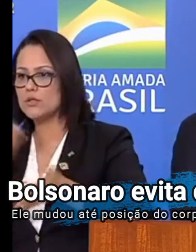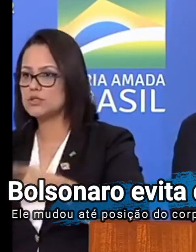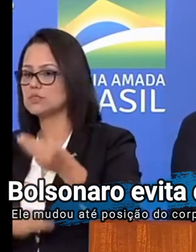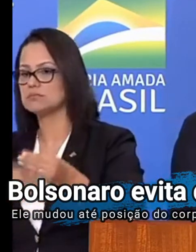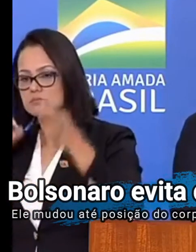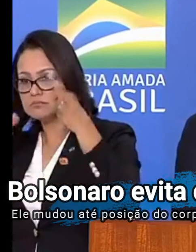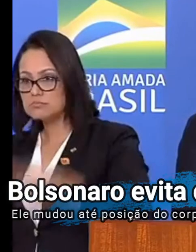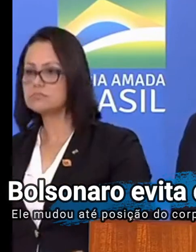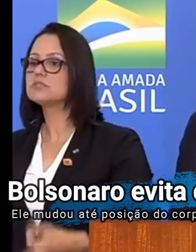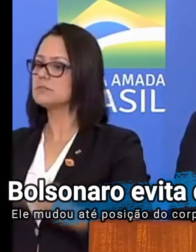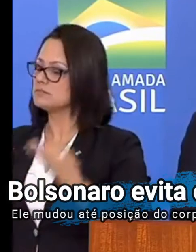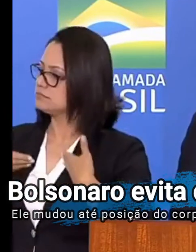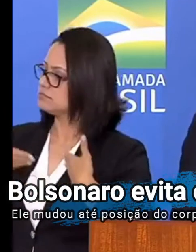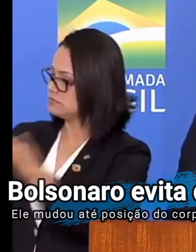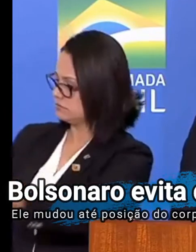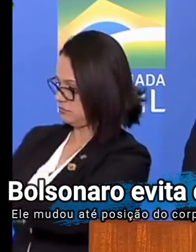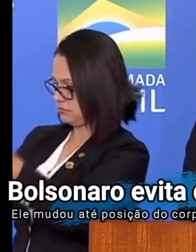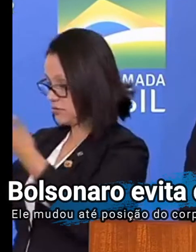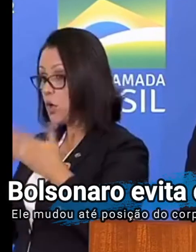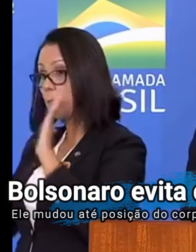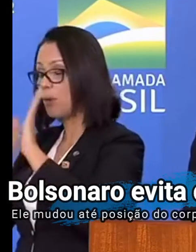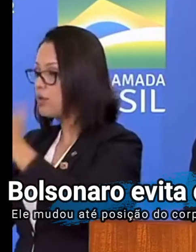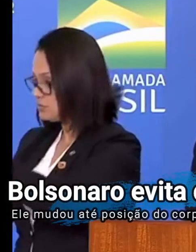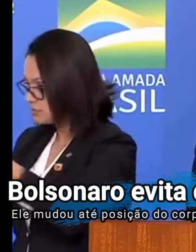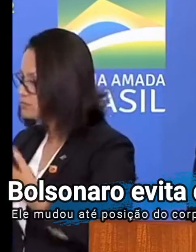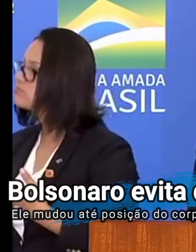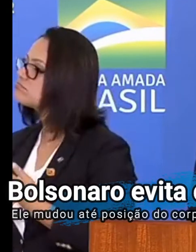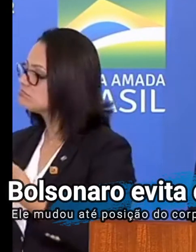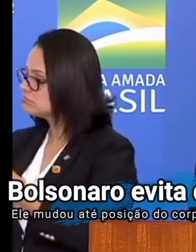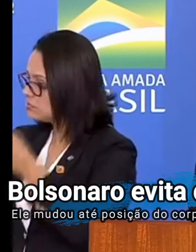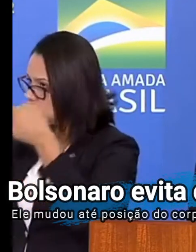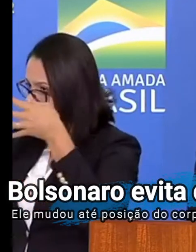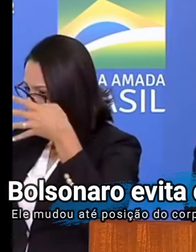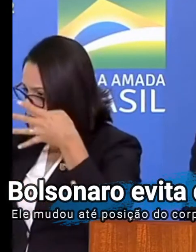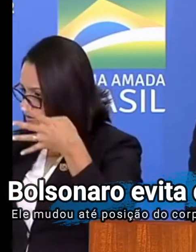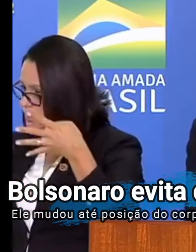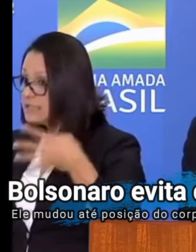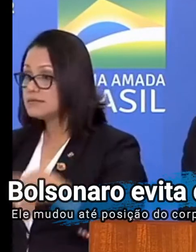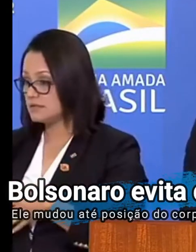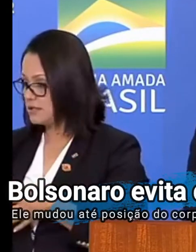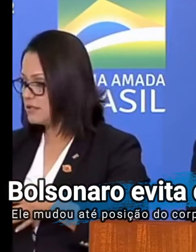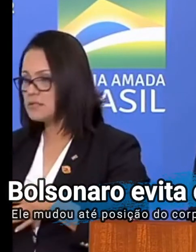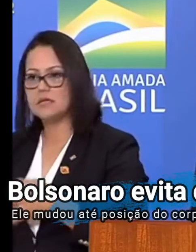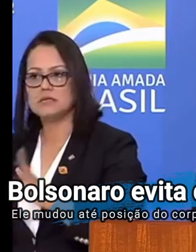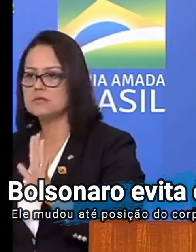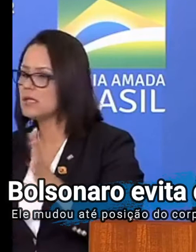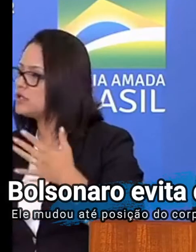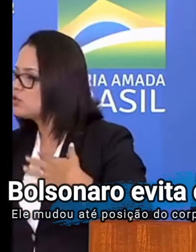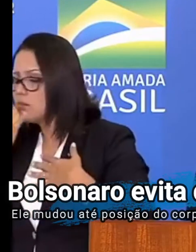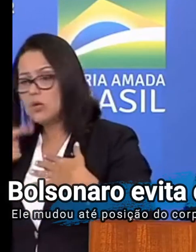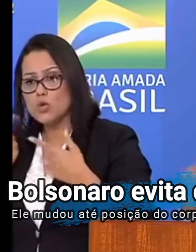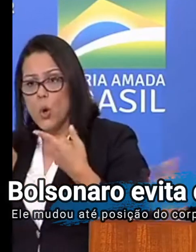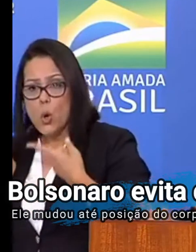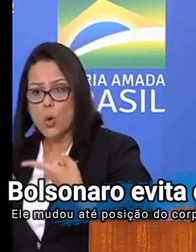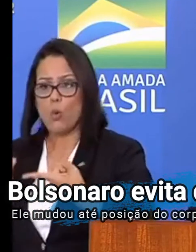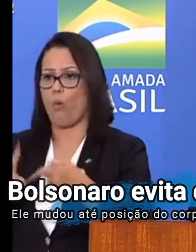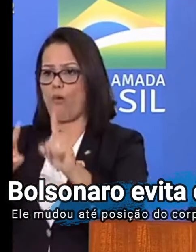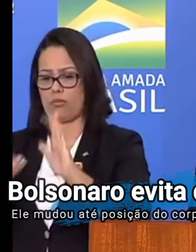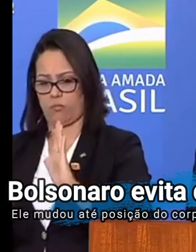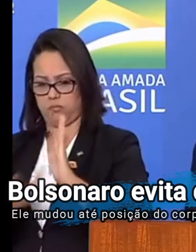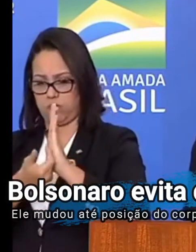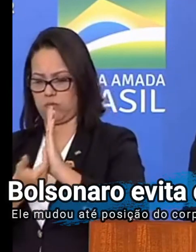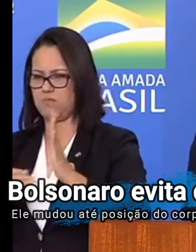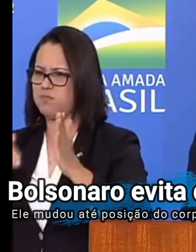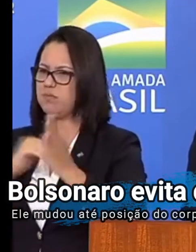aquilo me apresentaram a colher as 36 não estou afrontando o parlamento nem quero fazer média